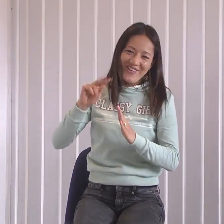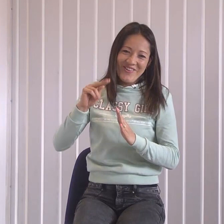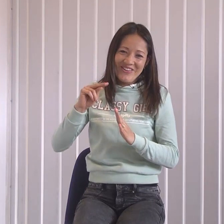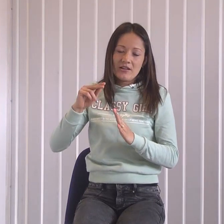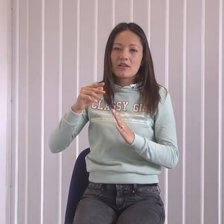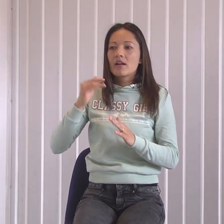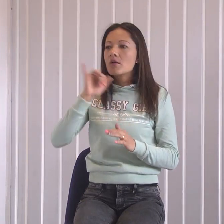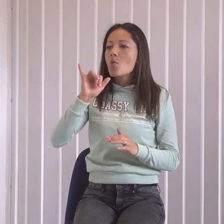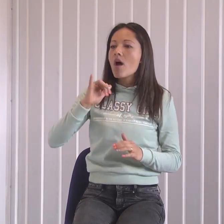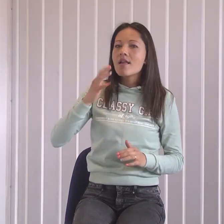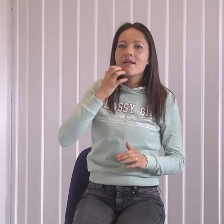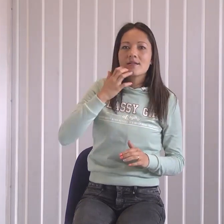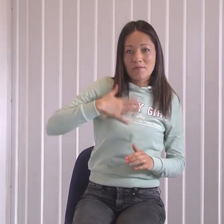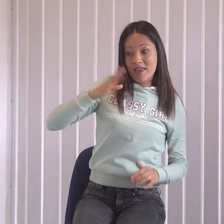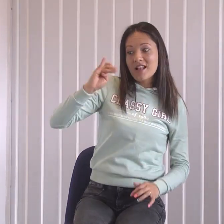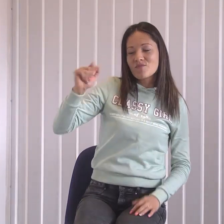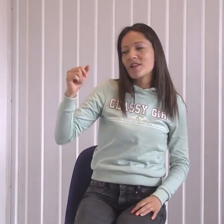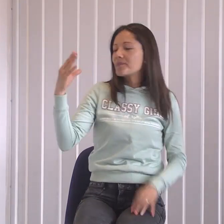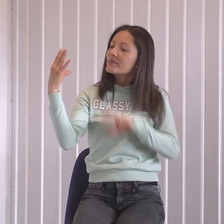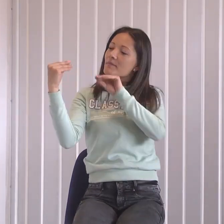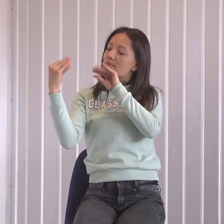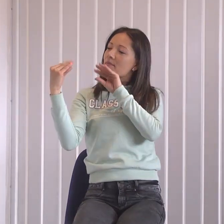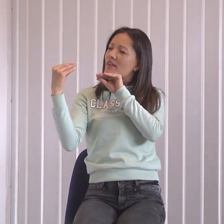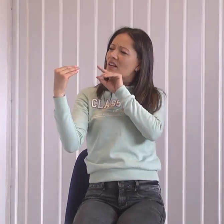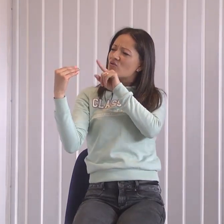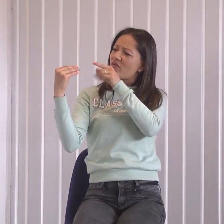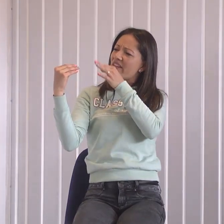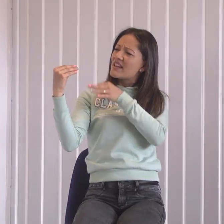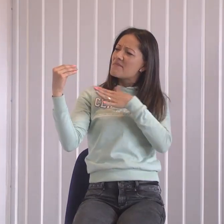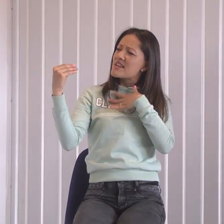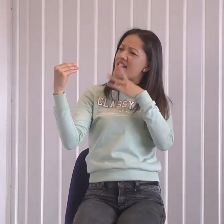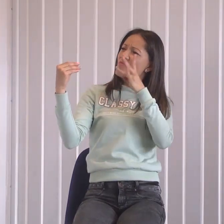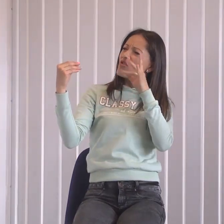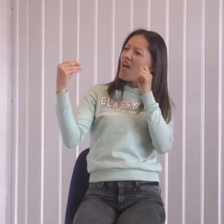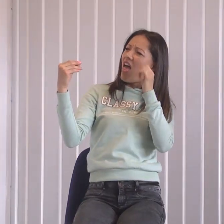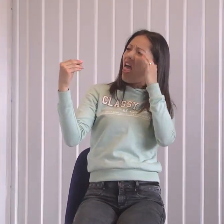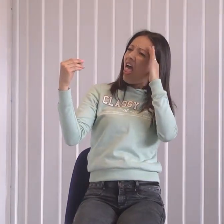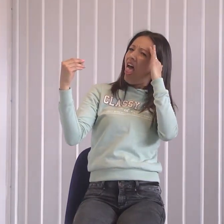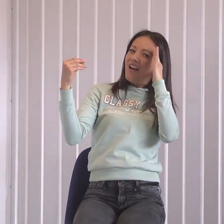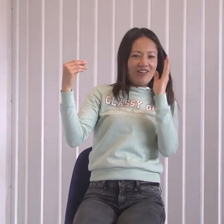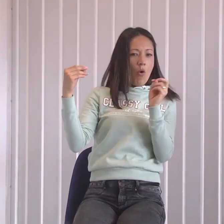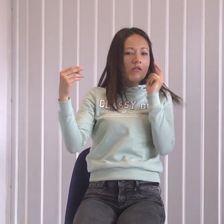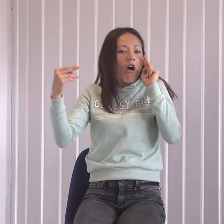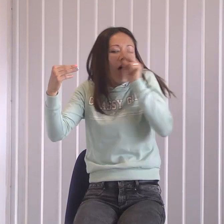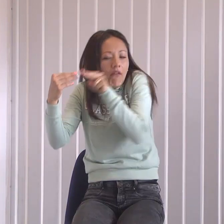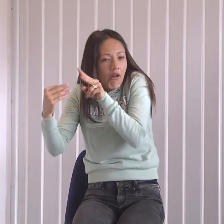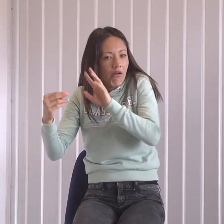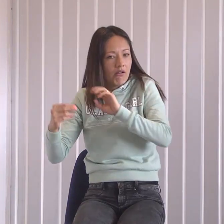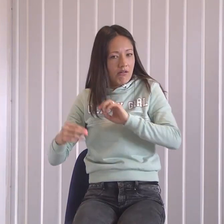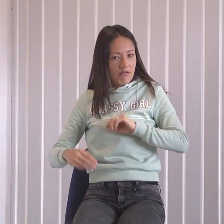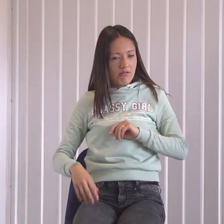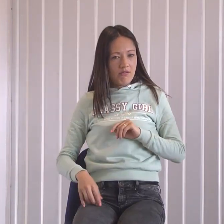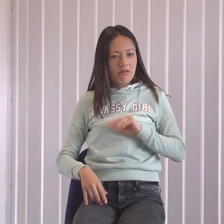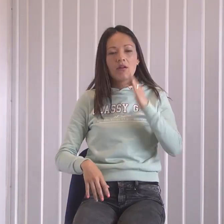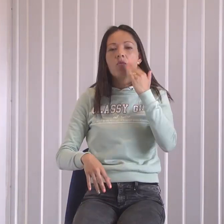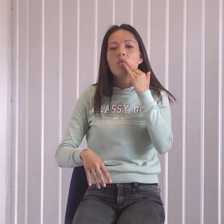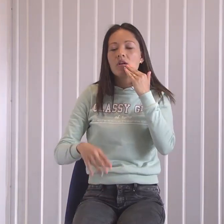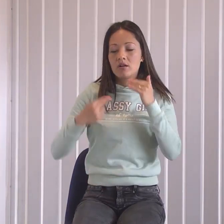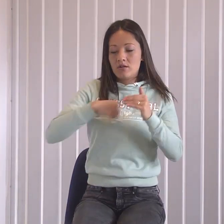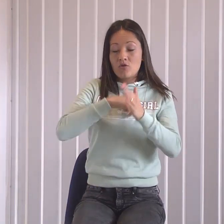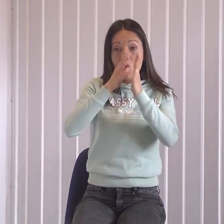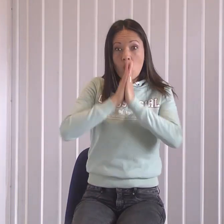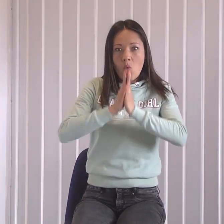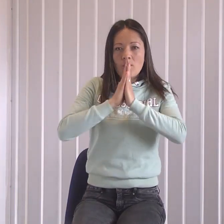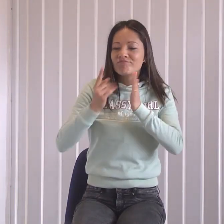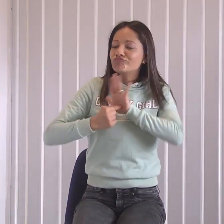yo hablo con mi esposa, yo sé que, yo no digo, ¿sí serás verdad? No, yo la estoy viendo allí. Cuando nosotros oramos,